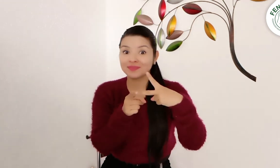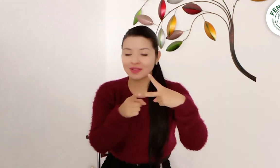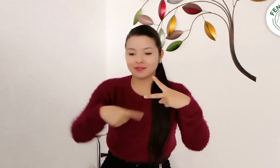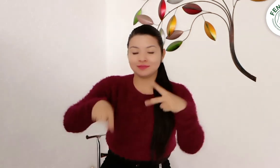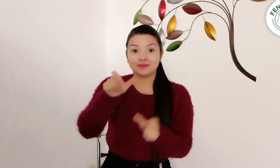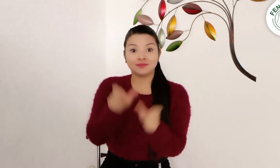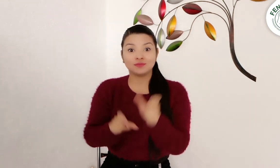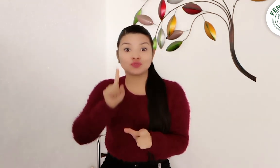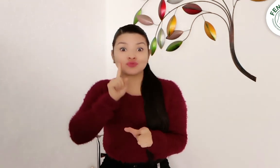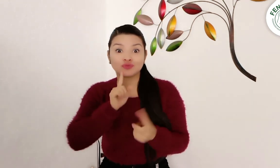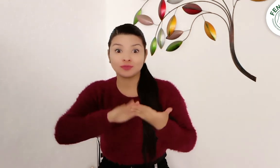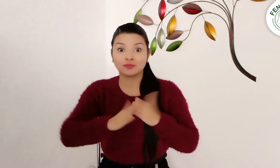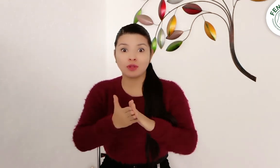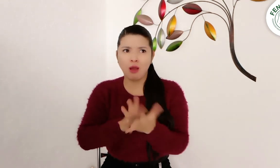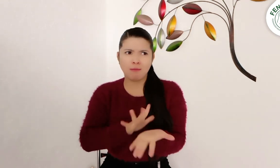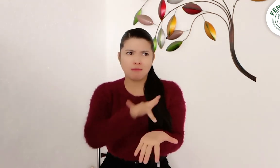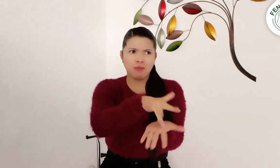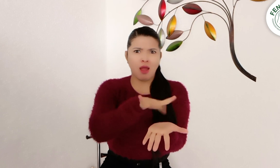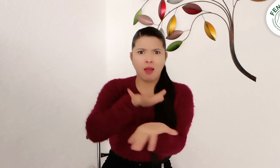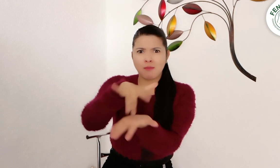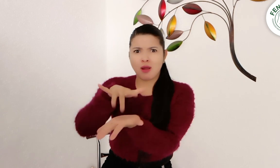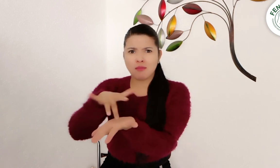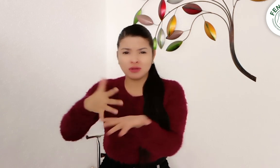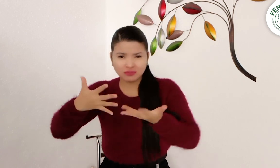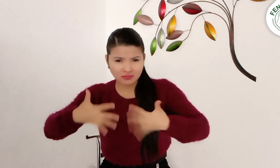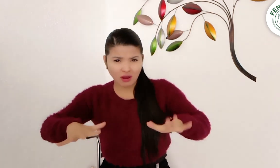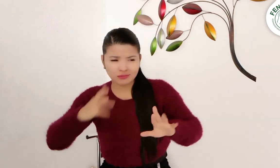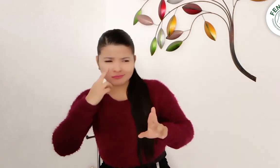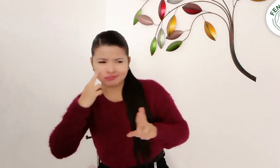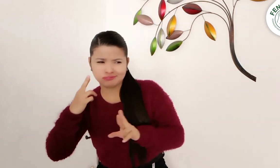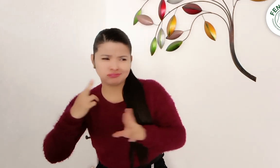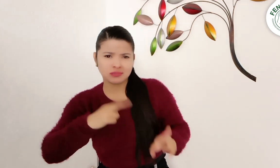¿Cómo se ve reflejada la comunidad sorda y la garantía de sus derechos?